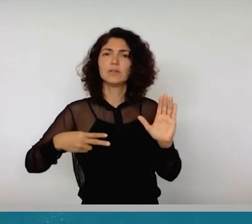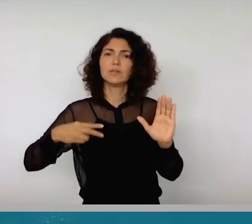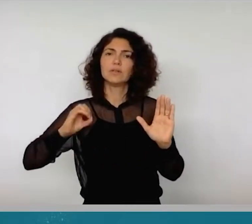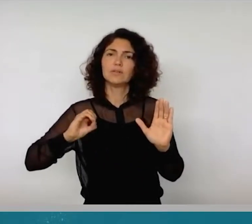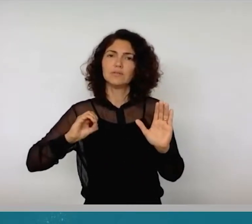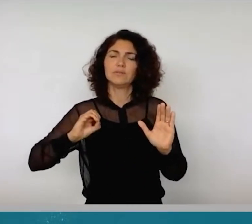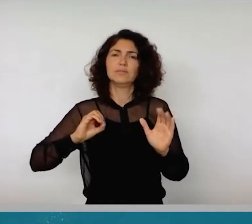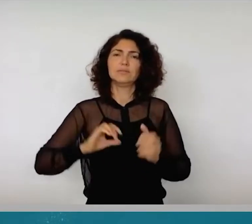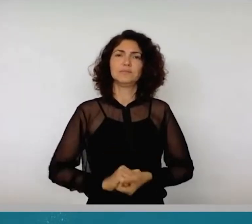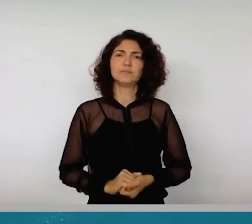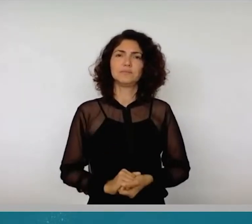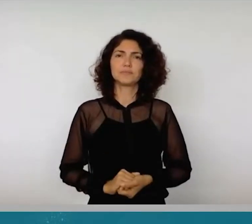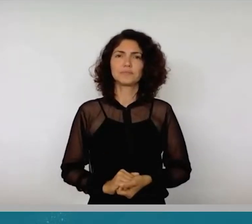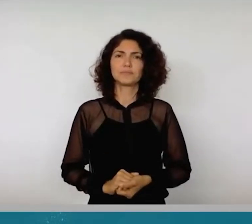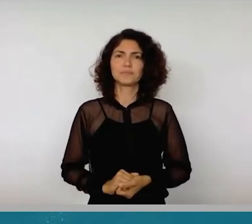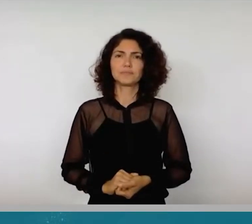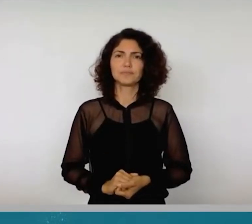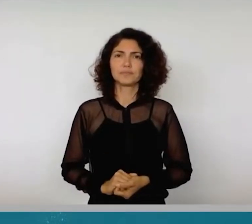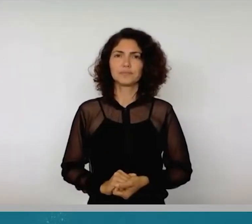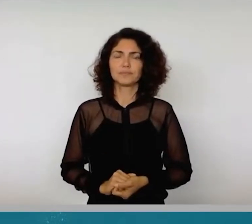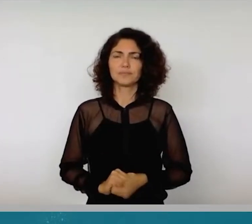em Êxodo capítulo 20.